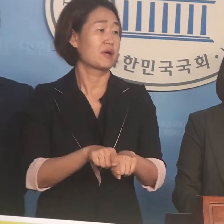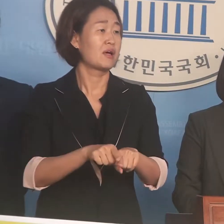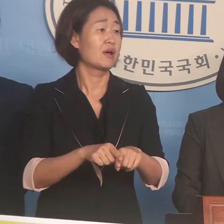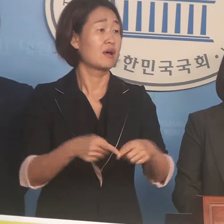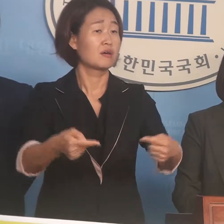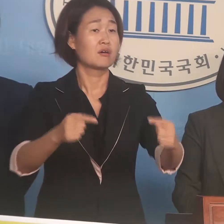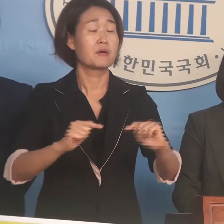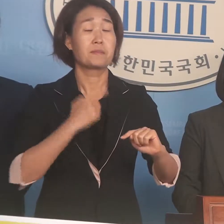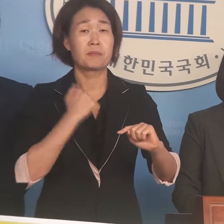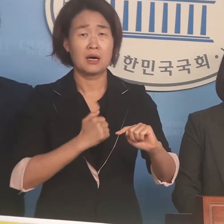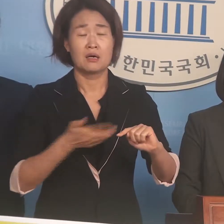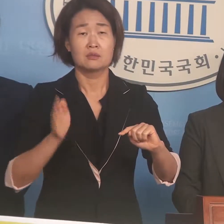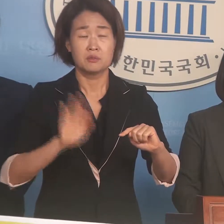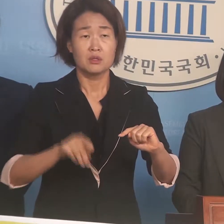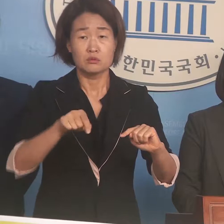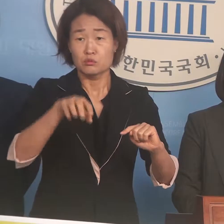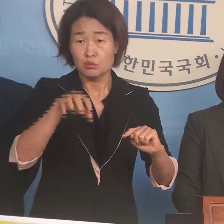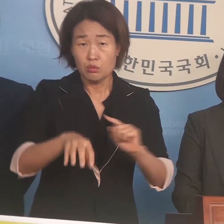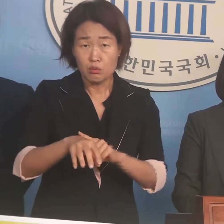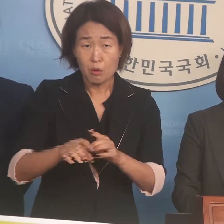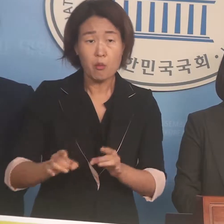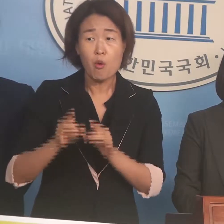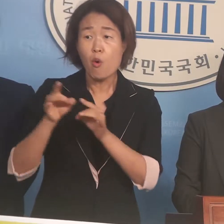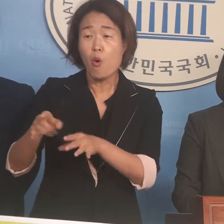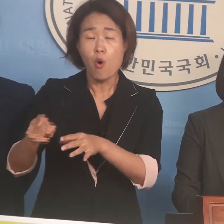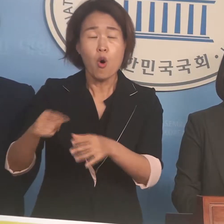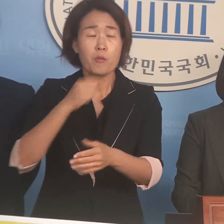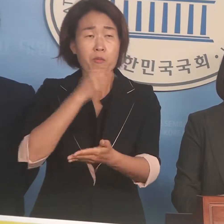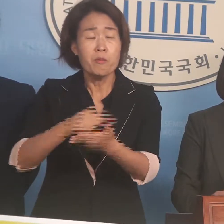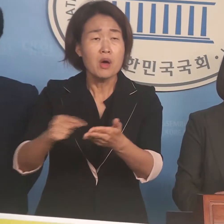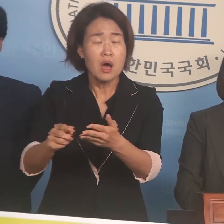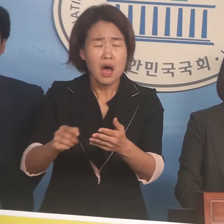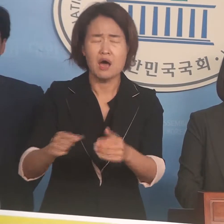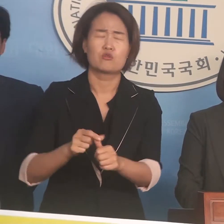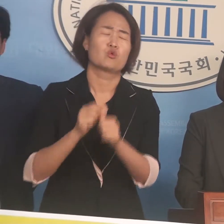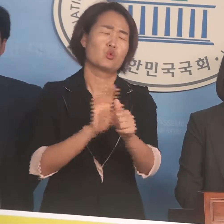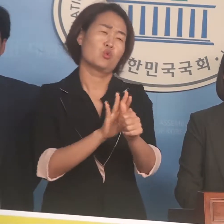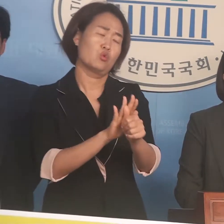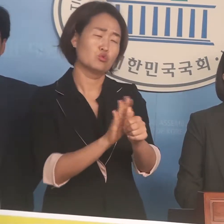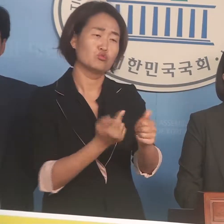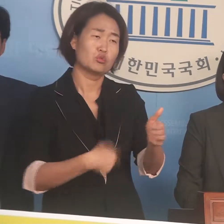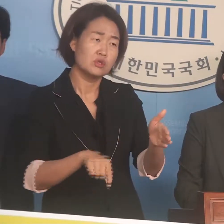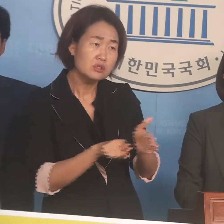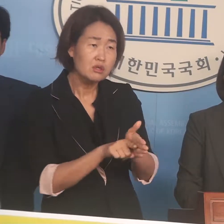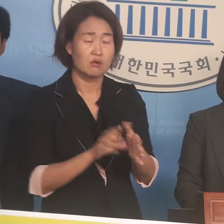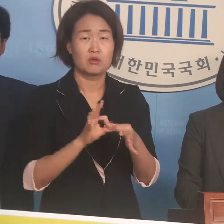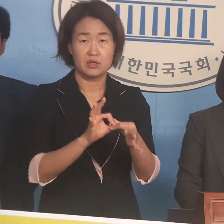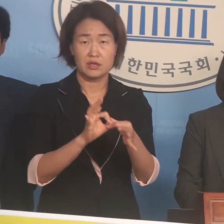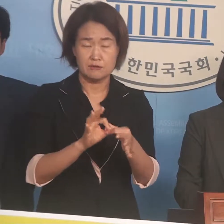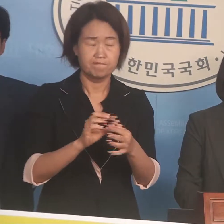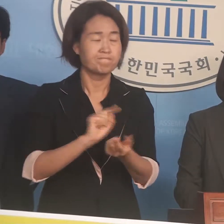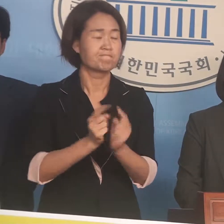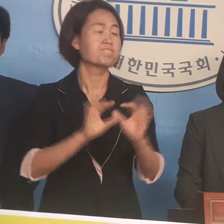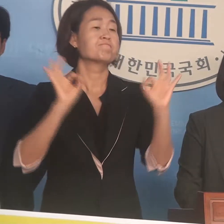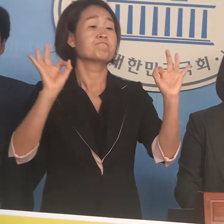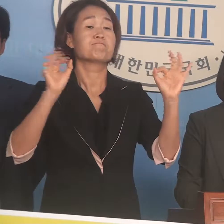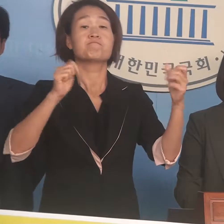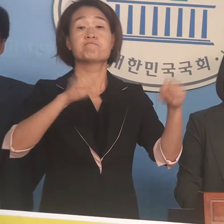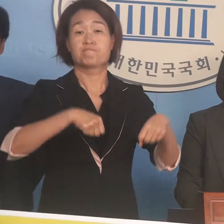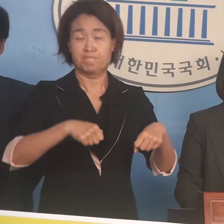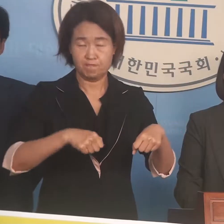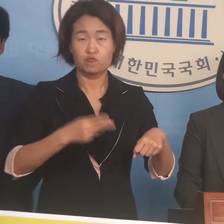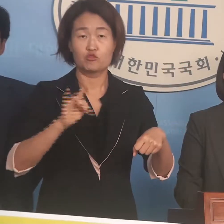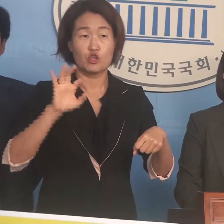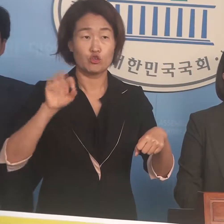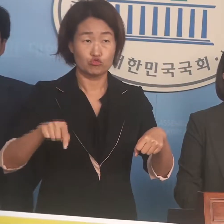그 자리에서 하도급 갑질 피해 업체들에 대한 피해 구제를 위해 해당 업체들과 협의하겠다는